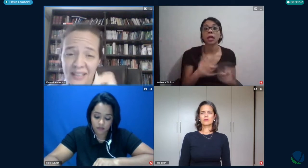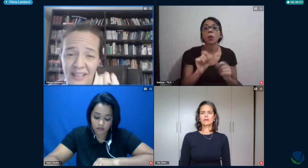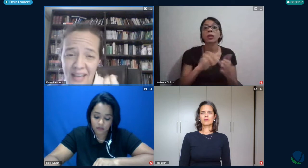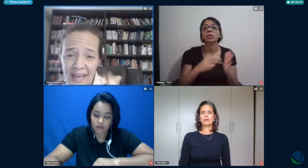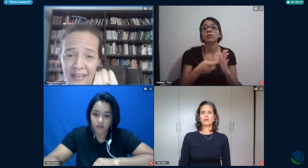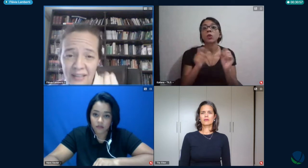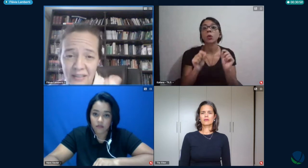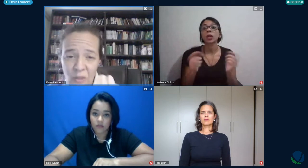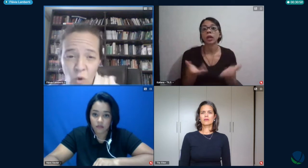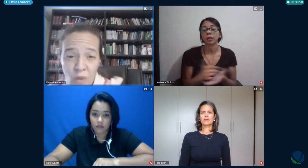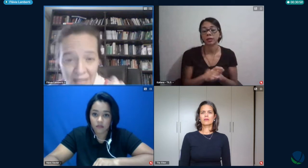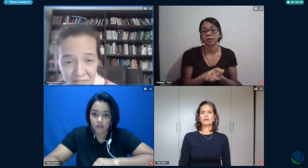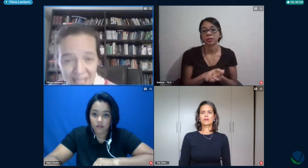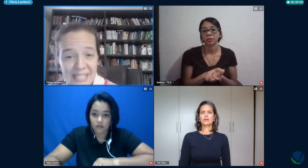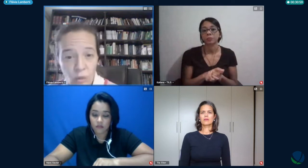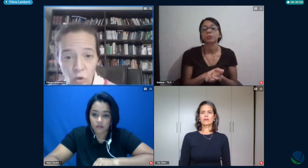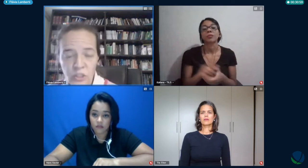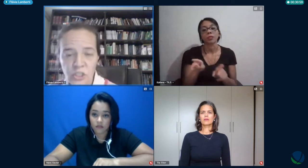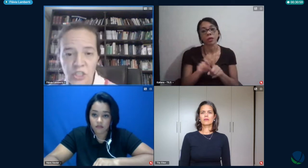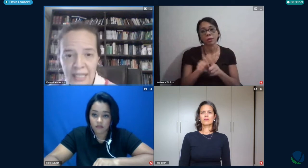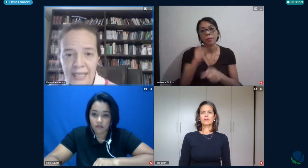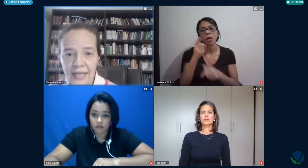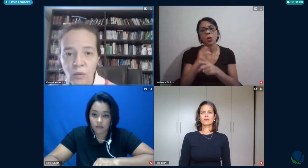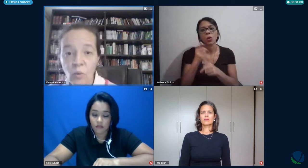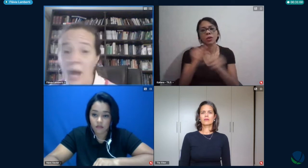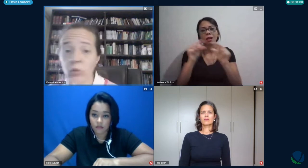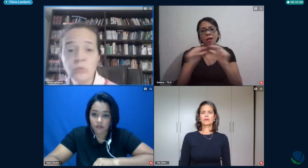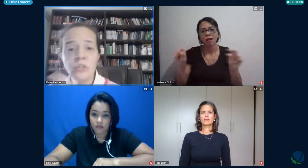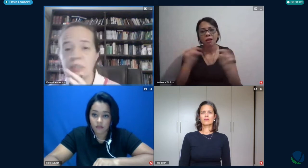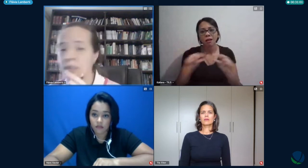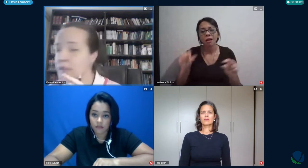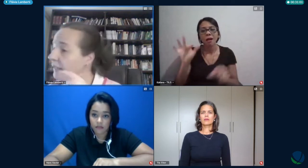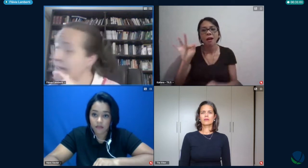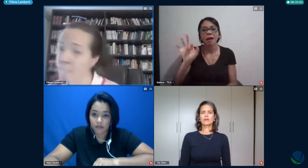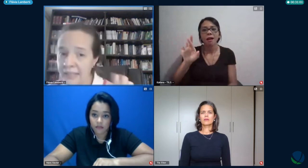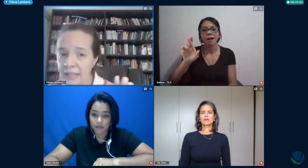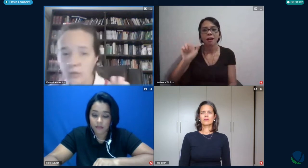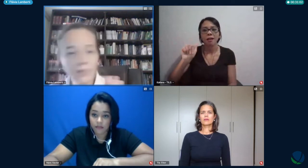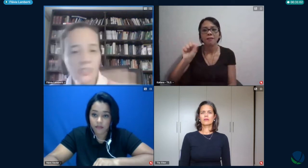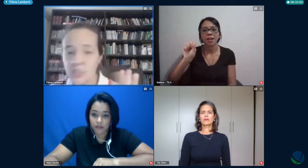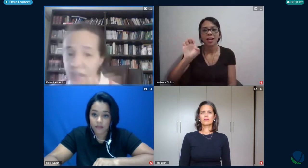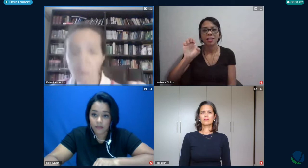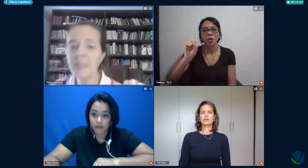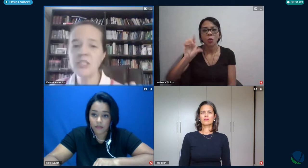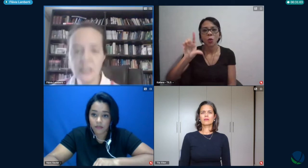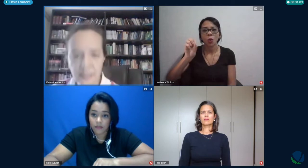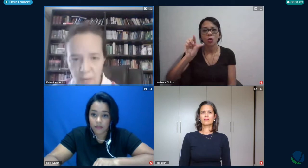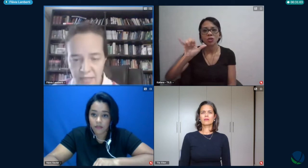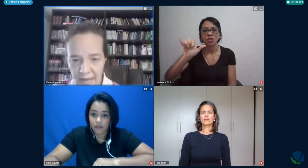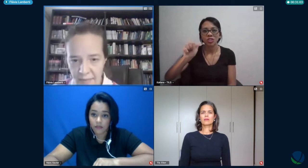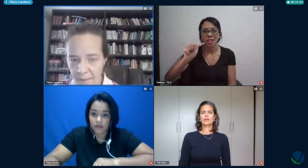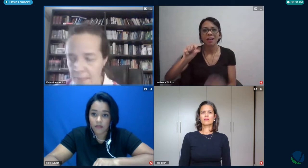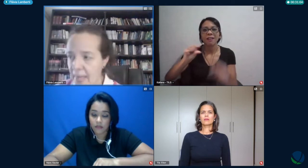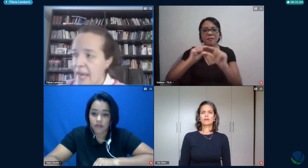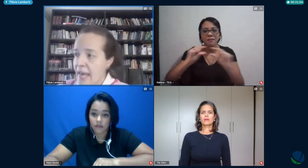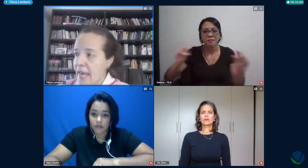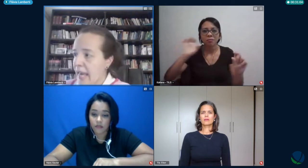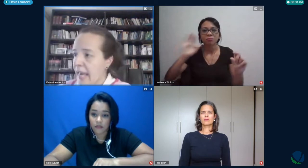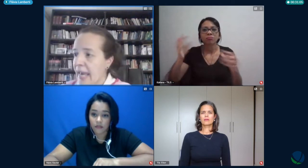também encontrar fraseologia, o aluno, dependendo, a gente geralmente eles não